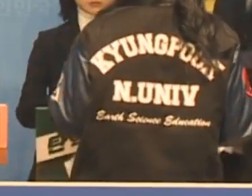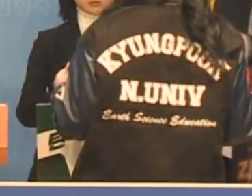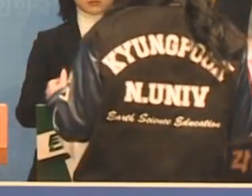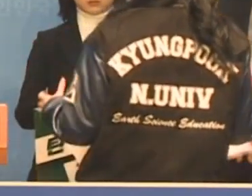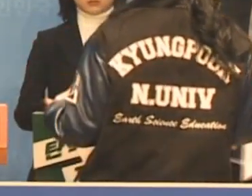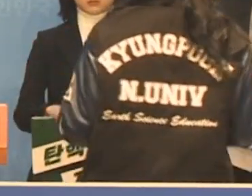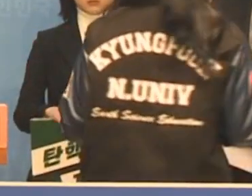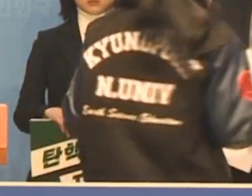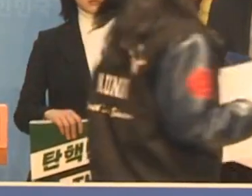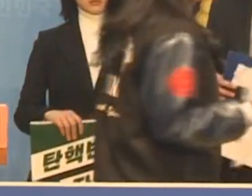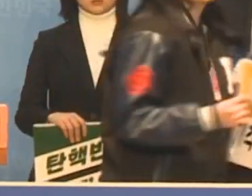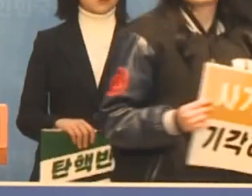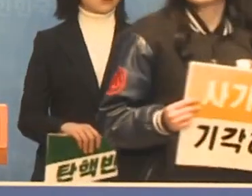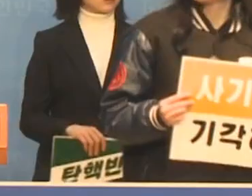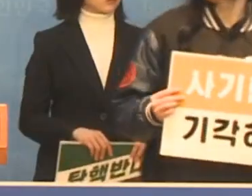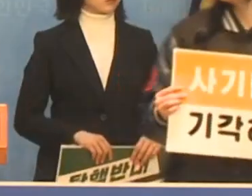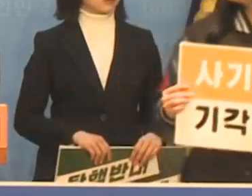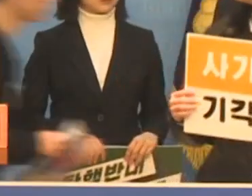그냥 서 있으면 될 것 같아요.